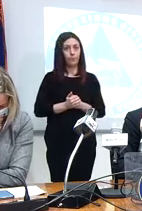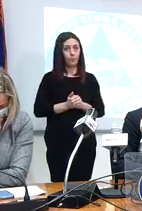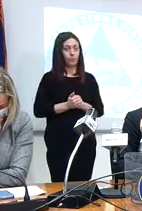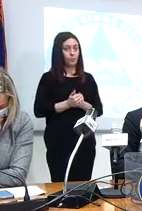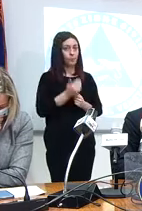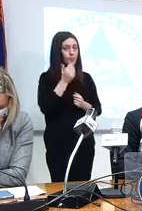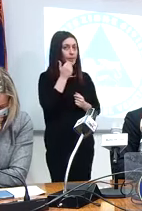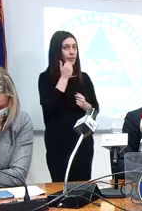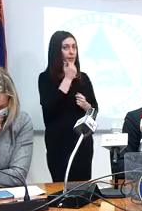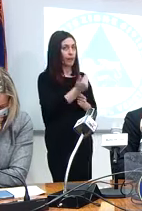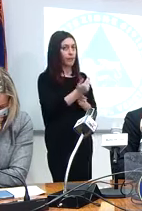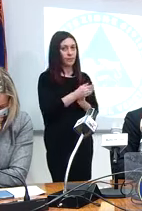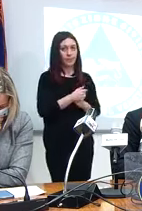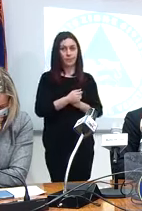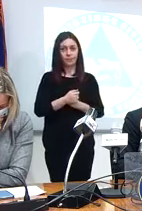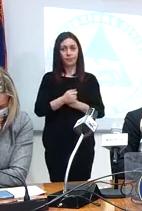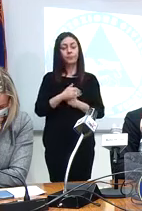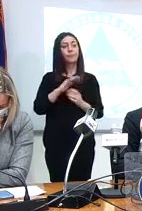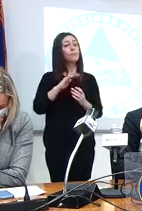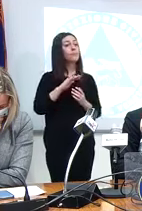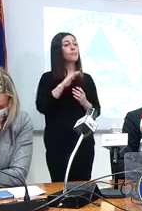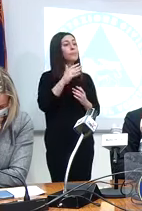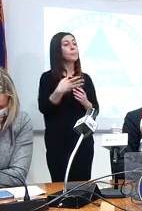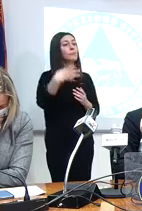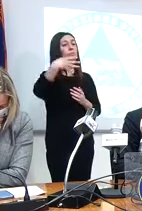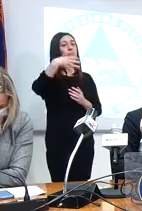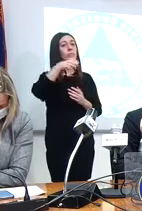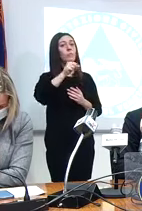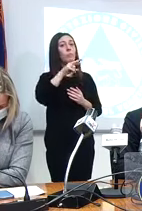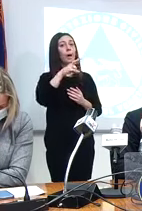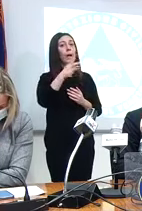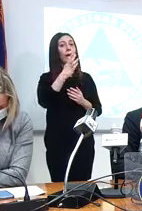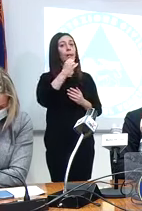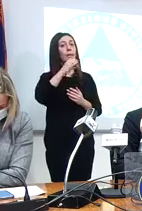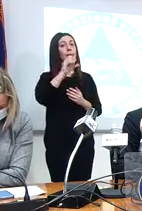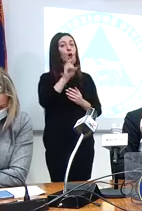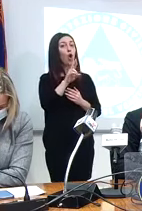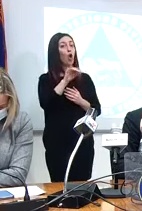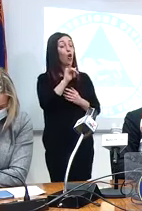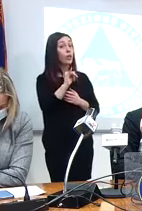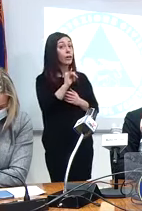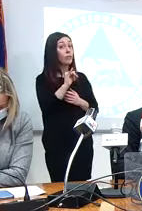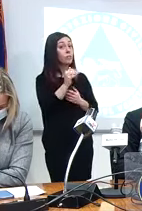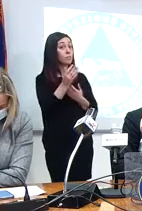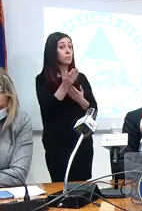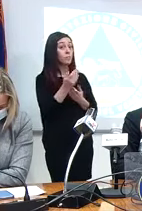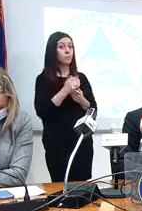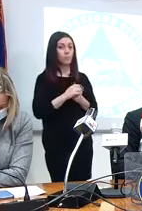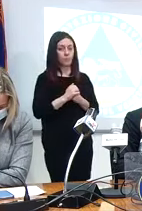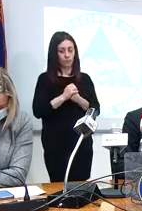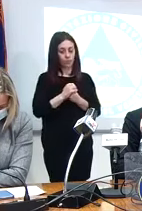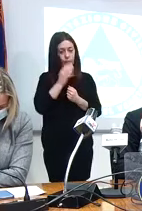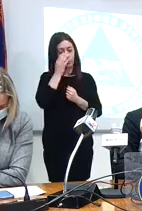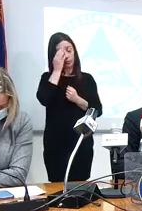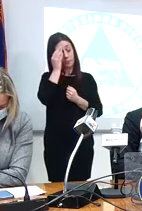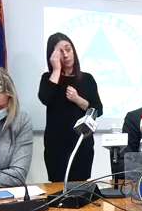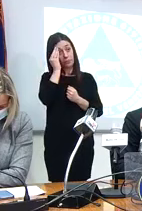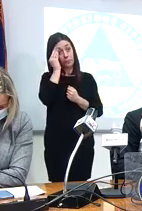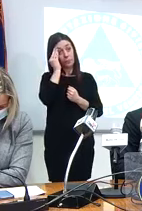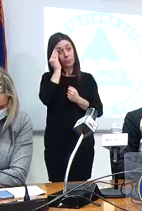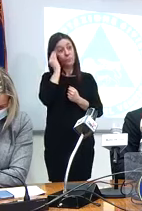grazie. Prego. Tocca a Marchiori, se qualche altro collega ha domande per il Presidente si prenoti,